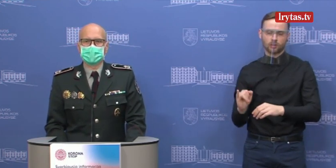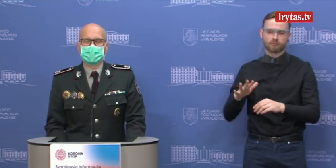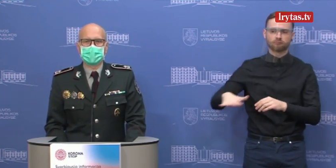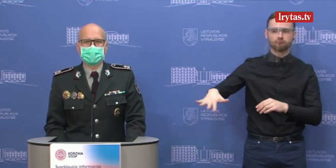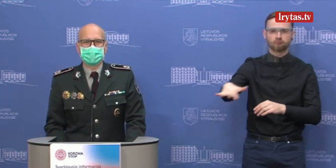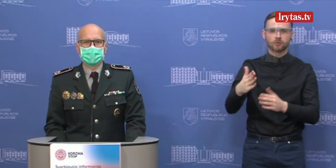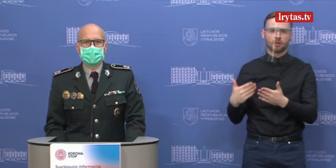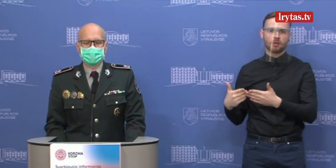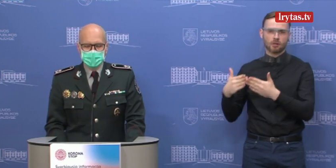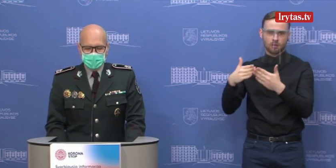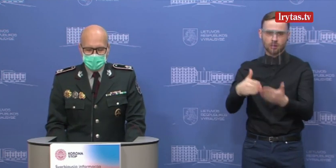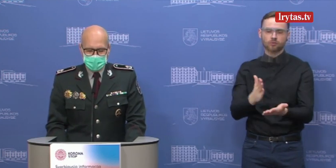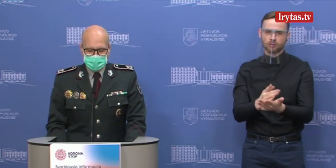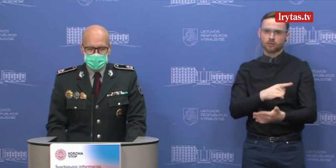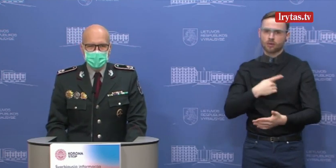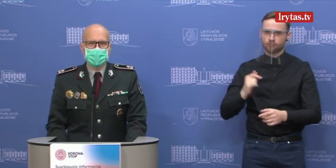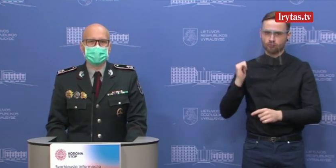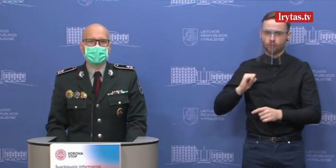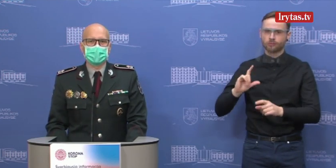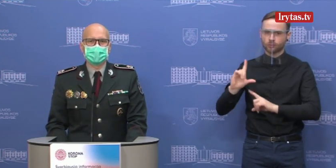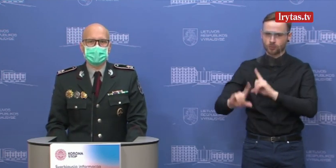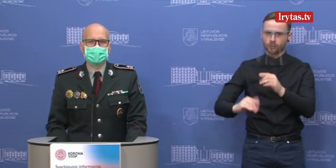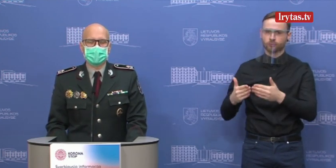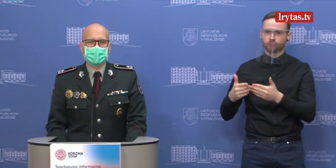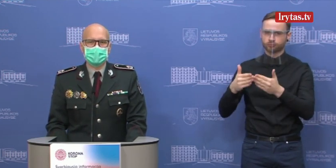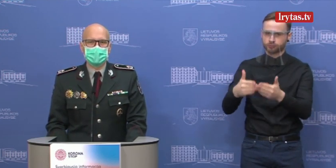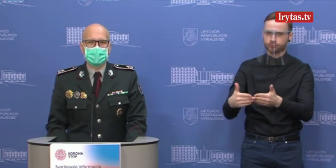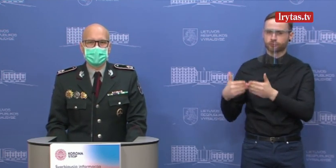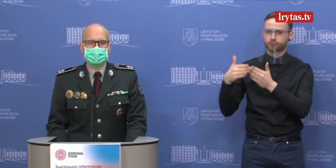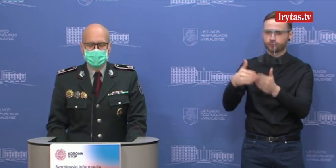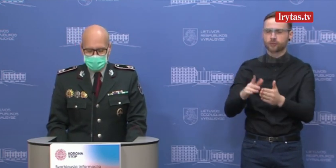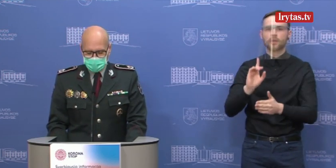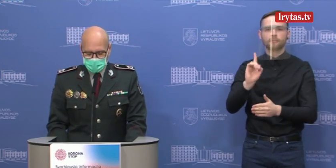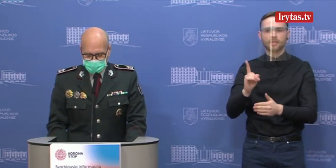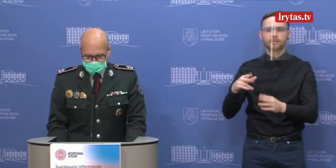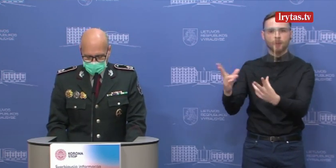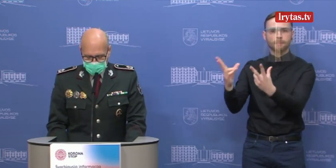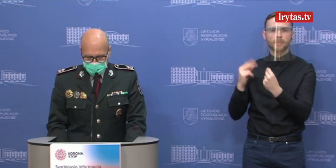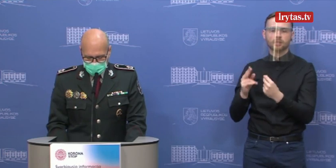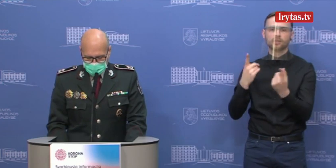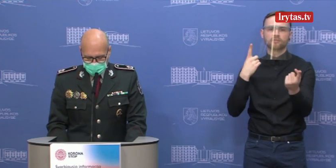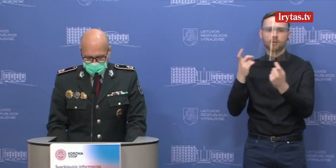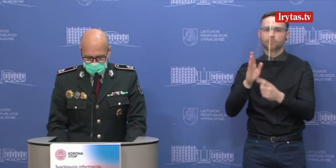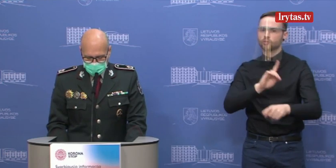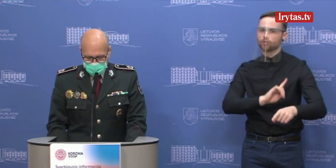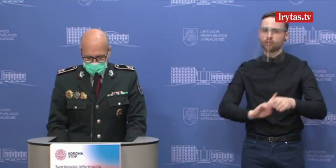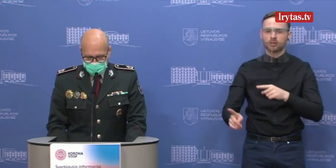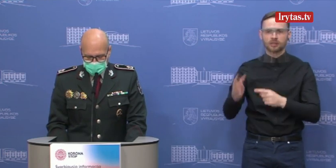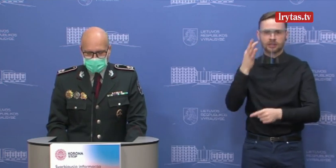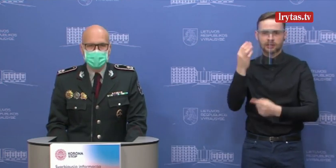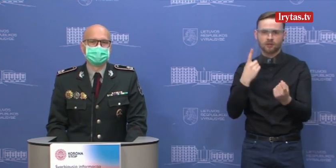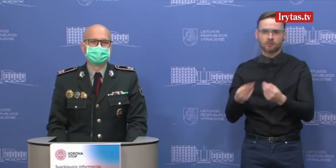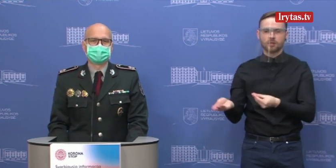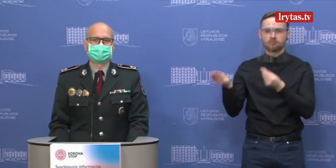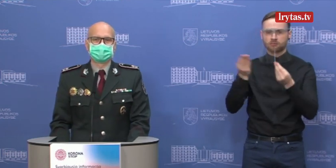kolegos Latvijoje tikrai žadėjo visą informaciją teikti nustatytais kanalais Valstybės sienos